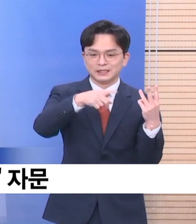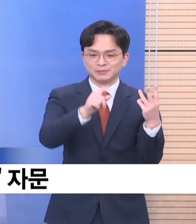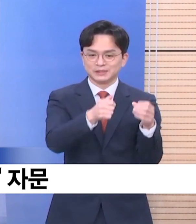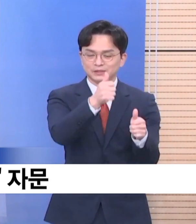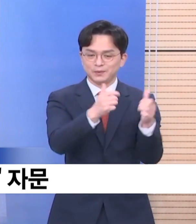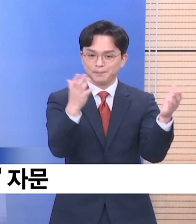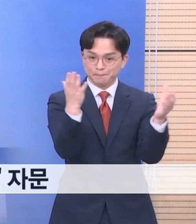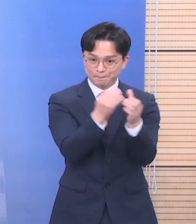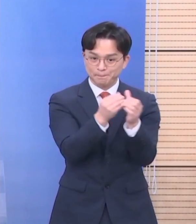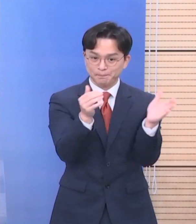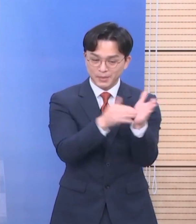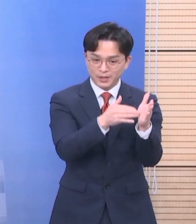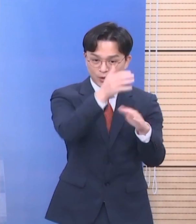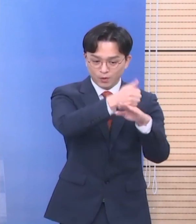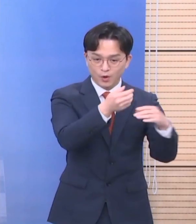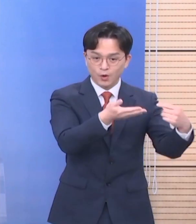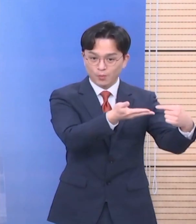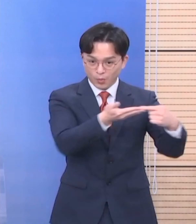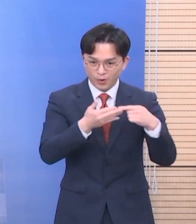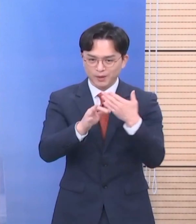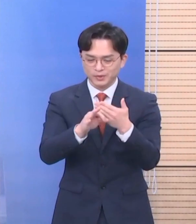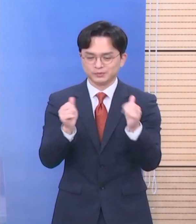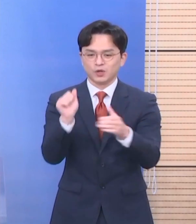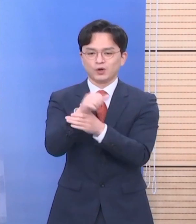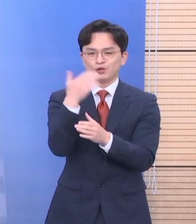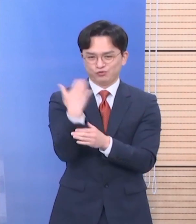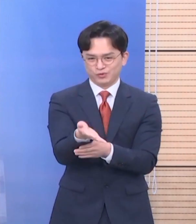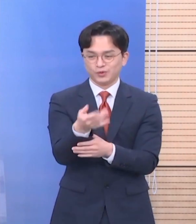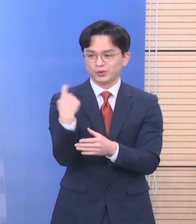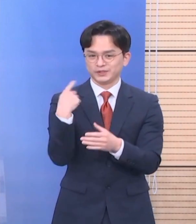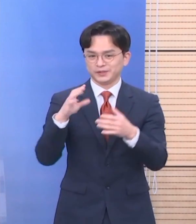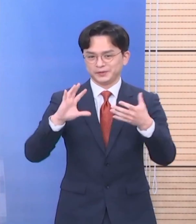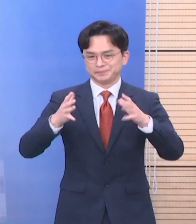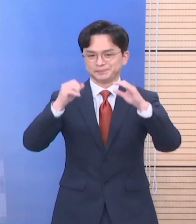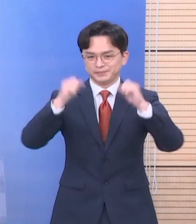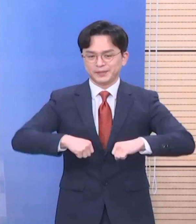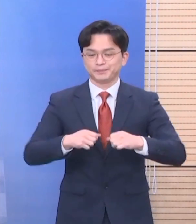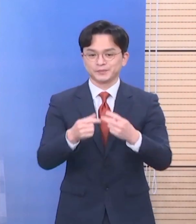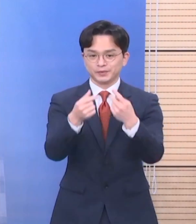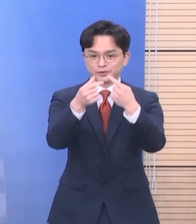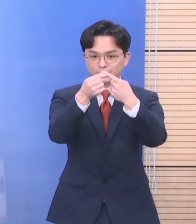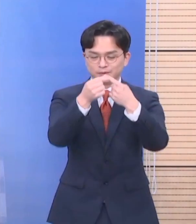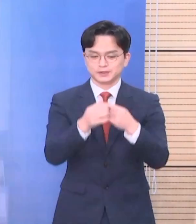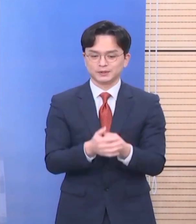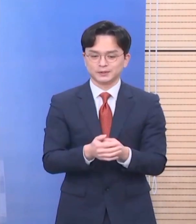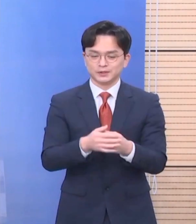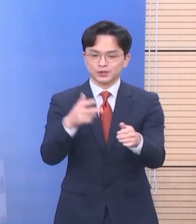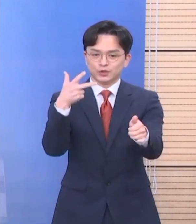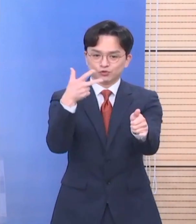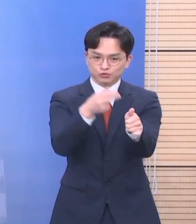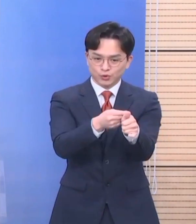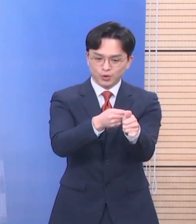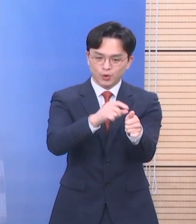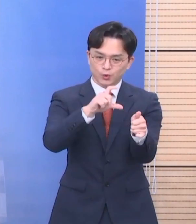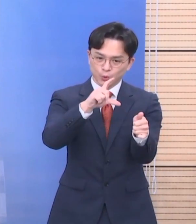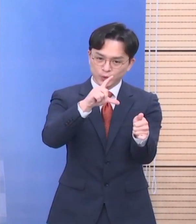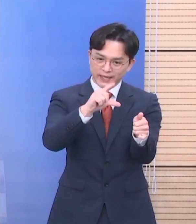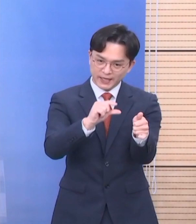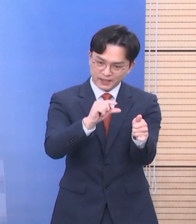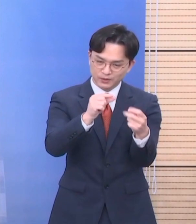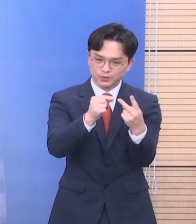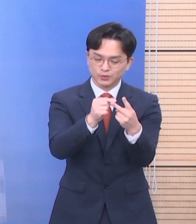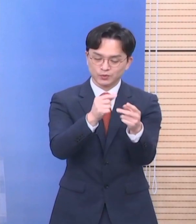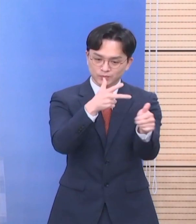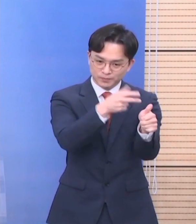자문했습니다. 첫째로 신청 투여 용량, 투여 간격의 적절성에 관한 자문